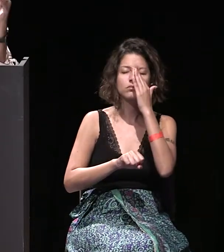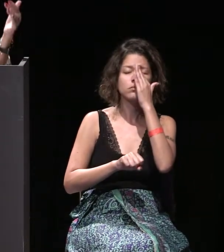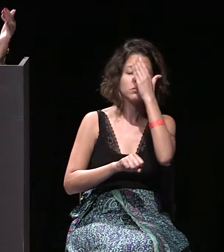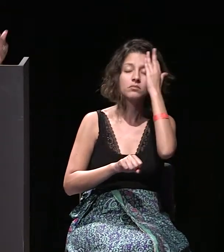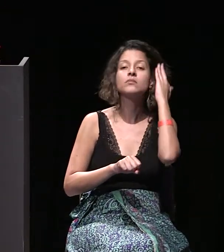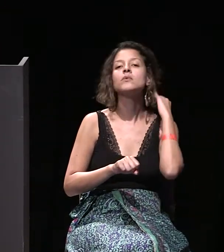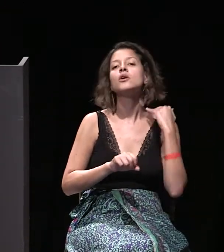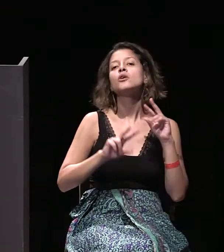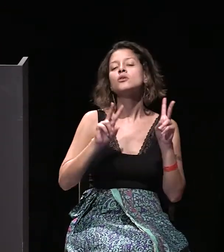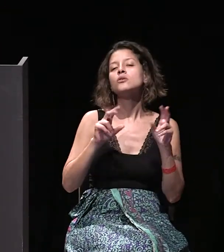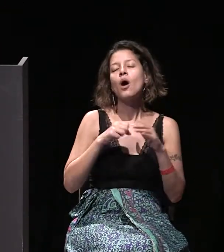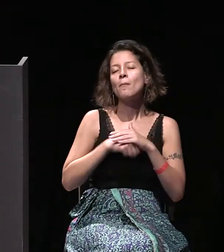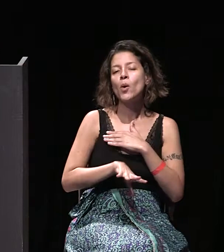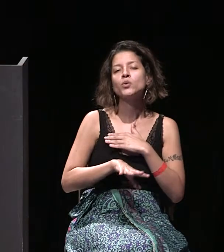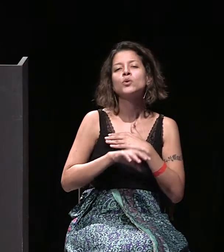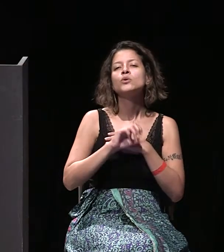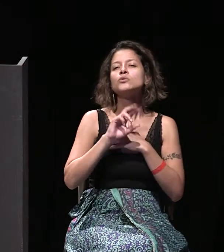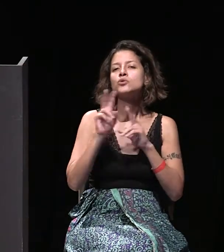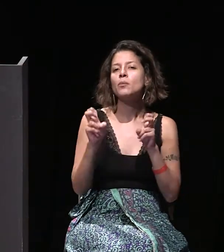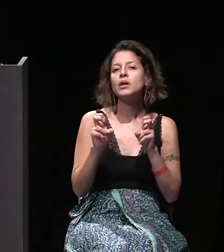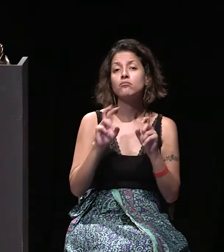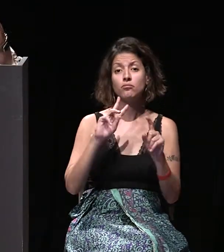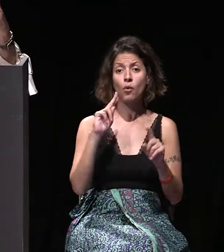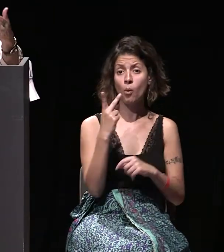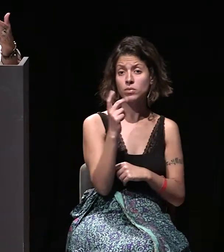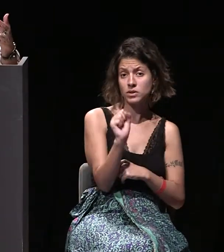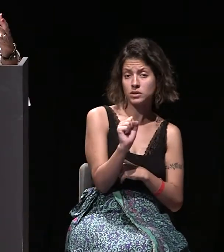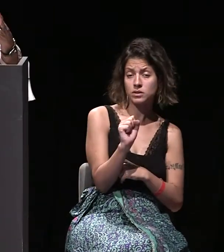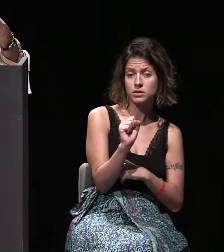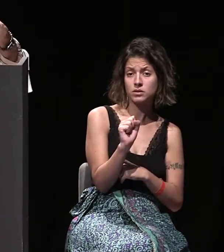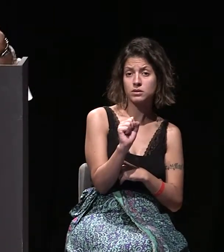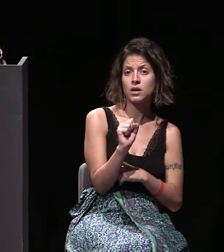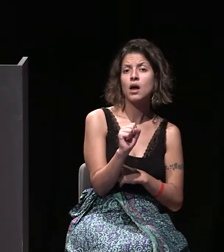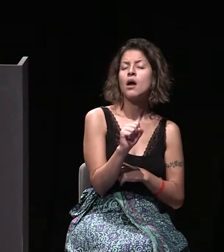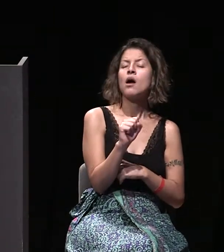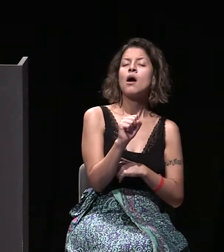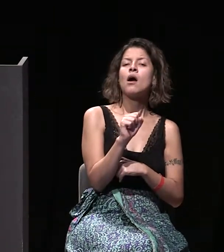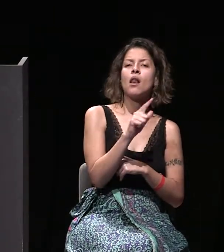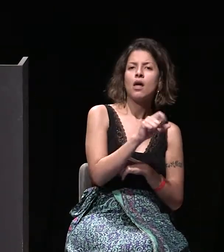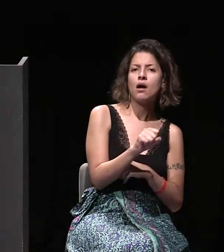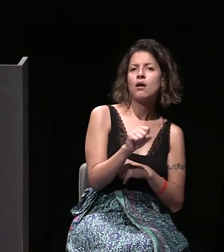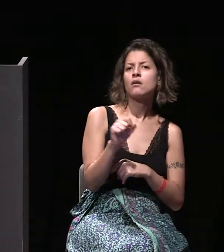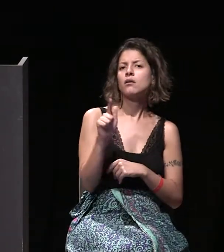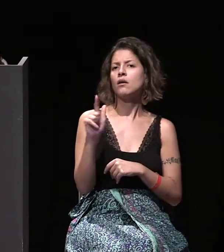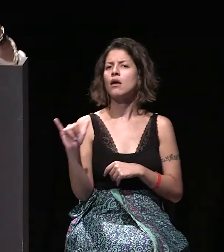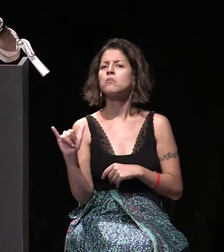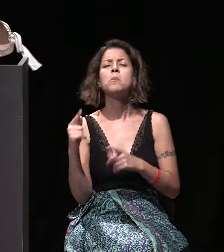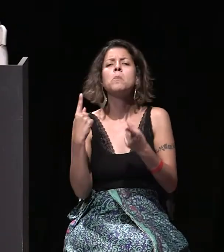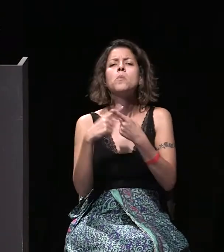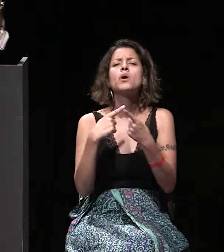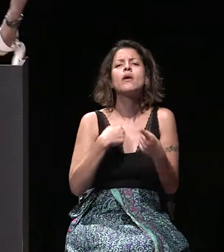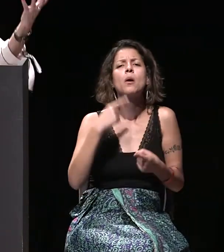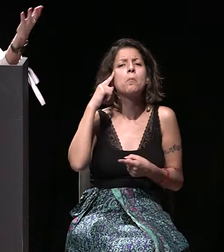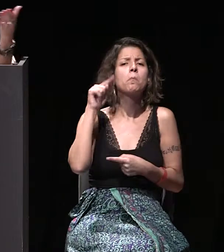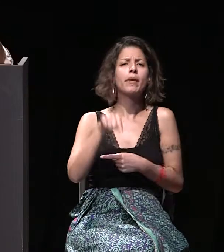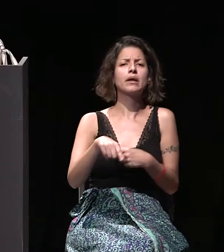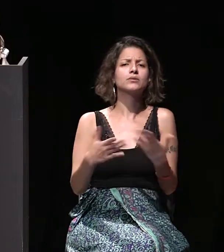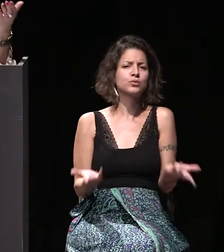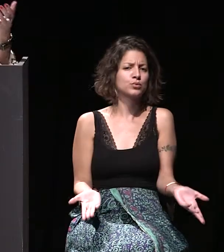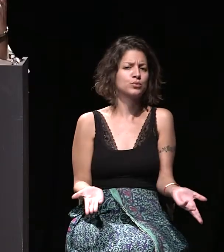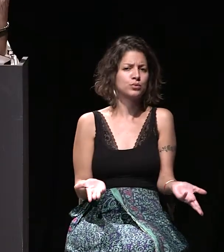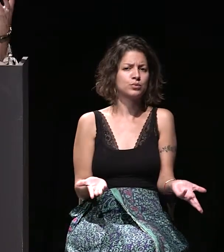da homossexualidade? O que eu penso? Mas ir um pouco mais. Por que eu penso isso? Quais são